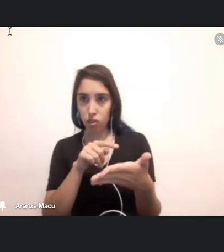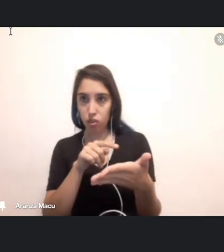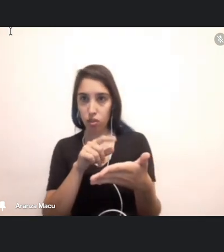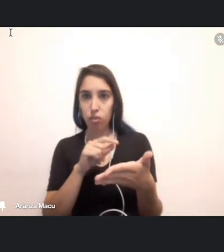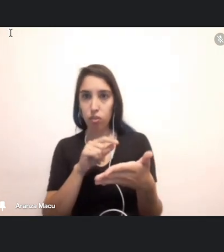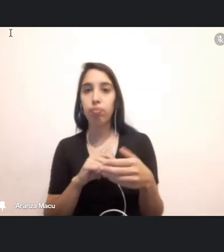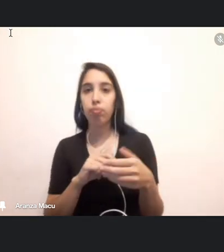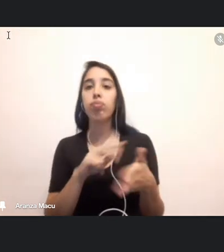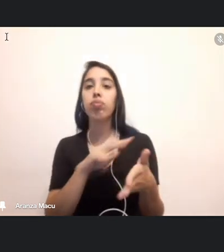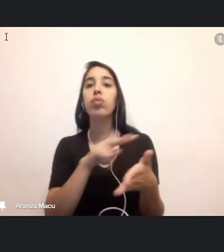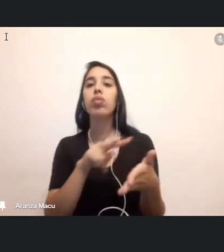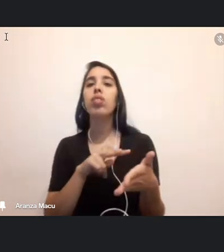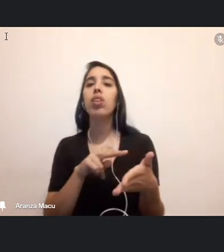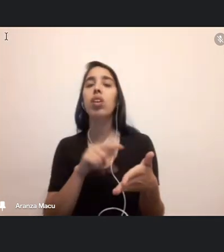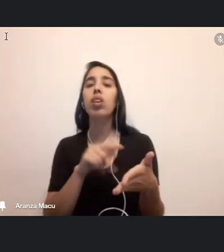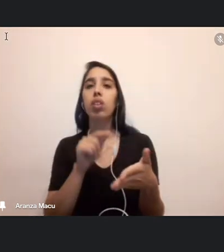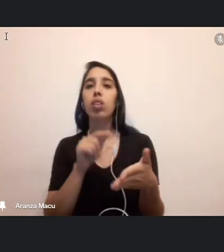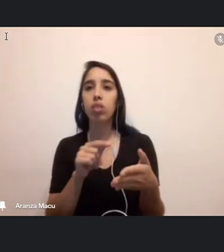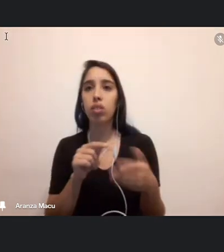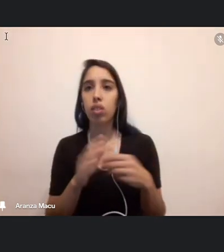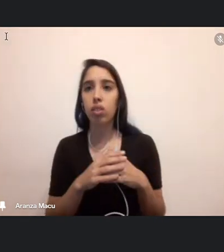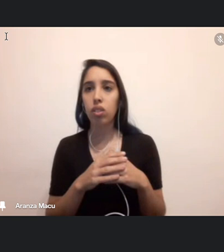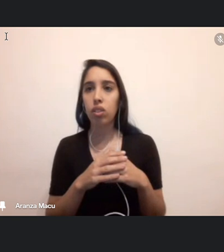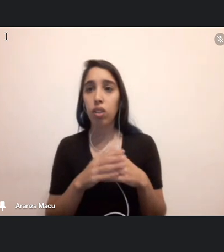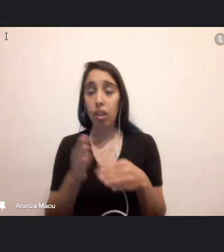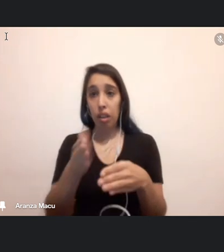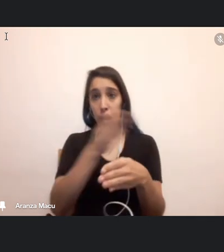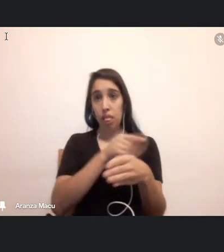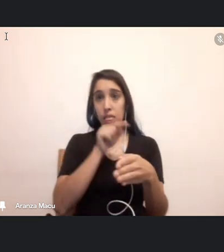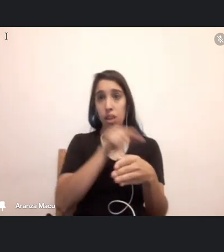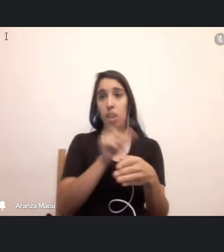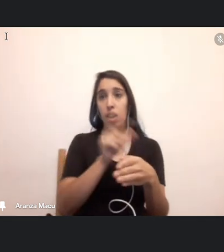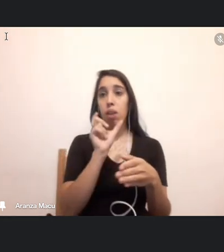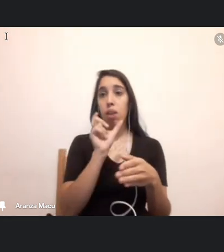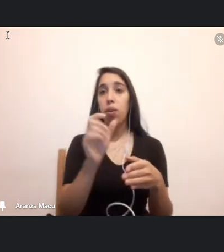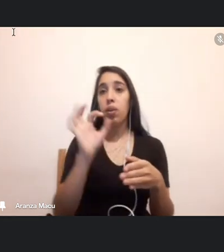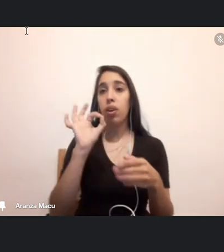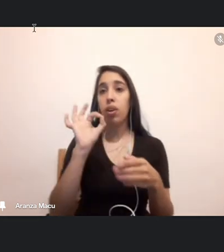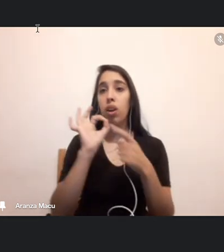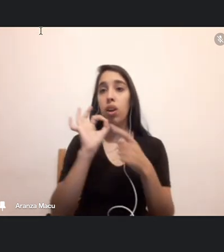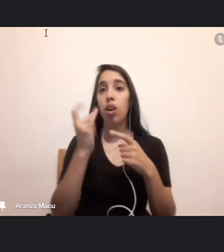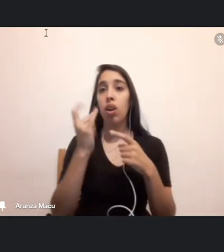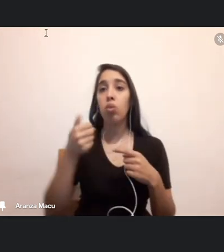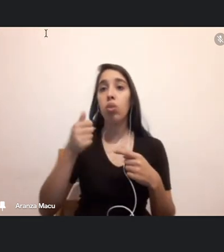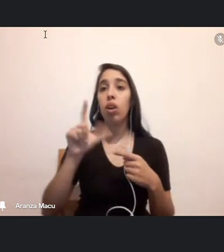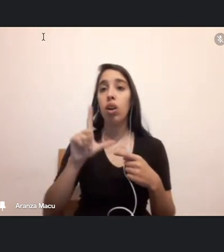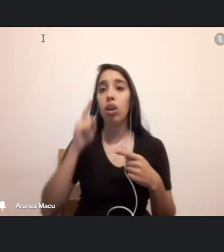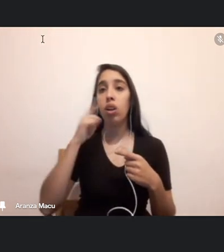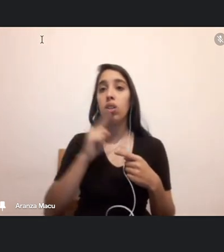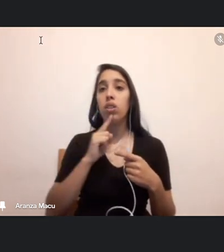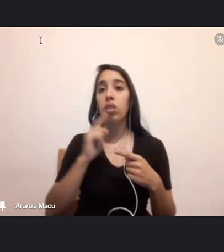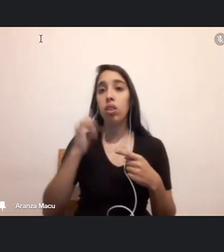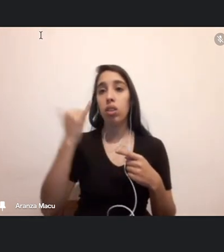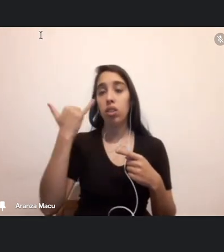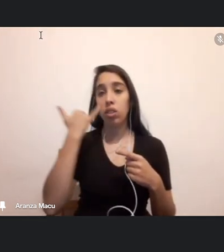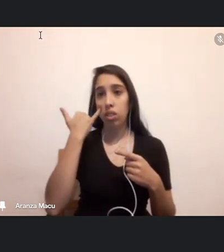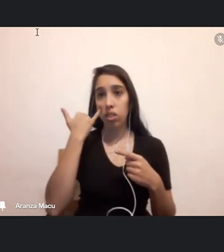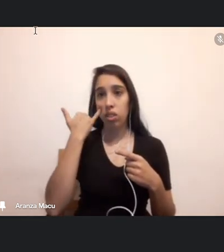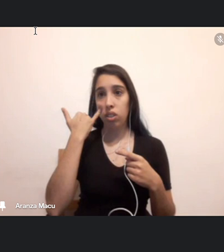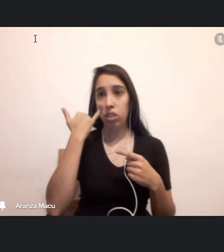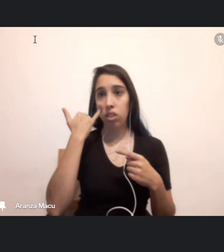Y en quality, si bien es un sustantivo, es premodificador.